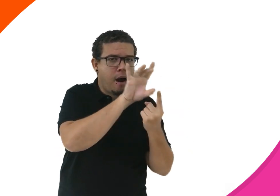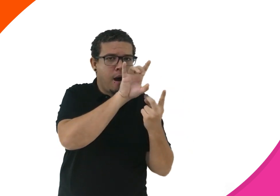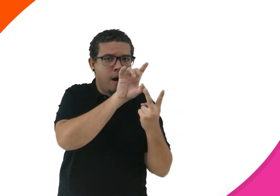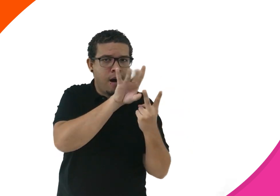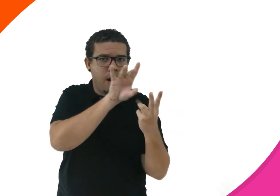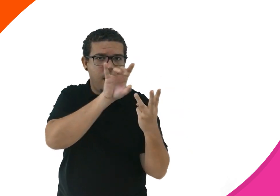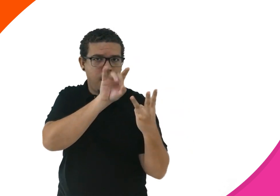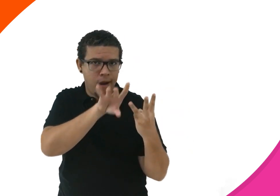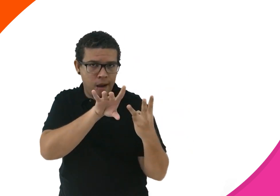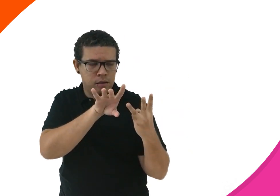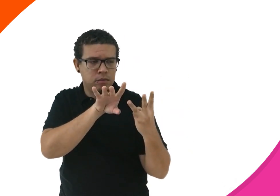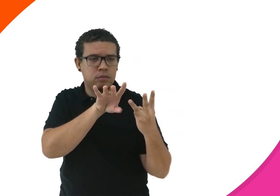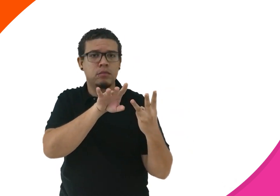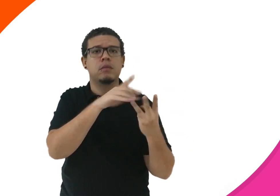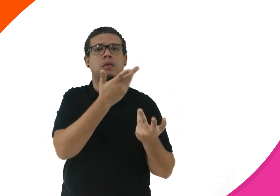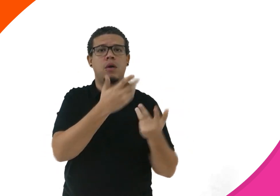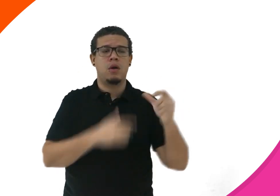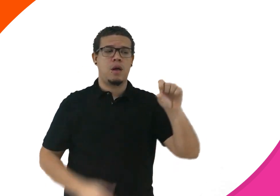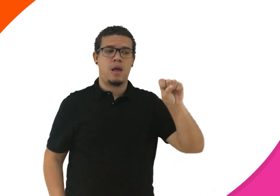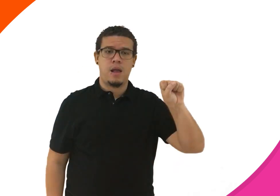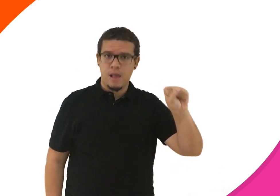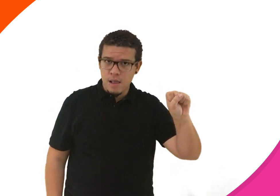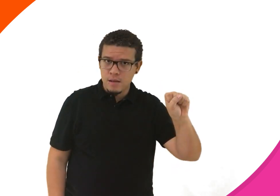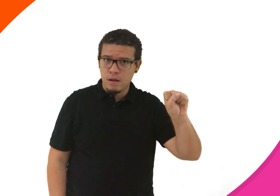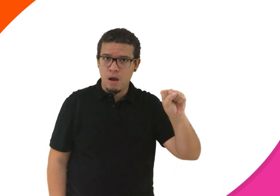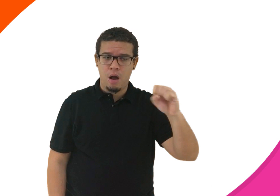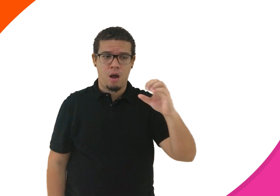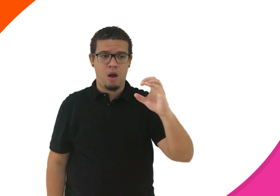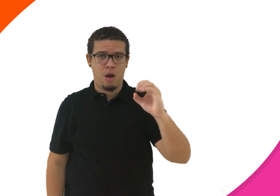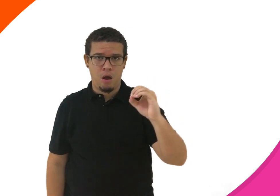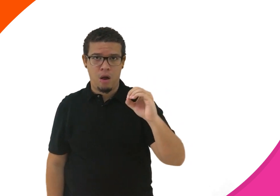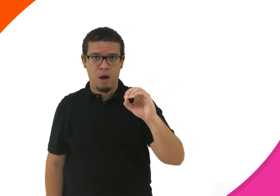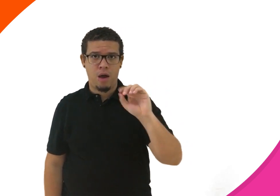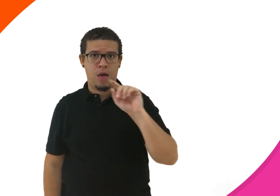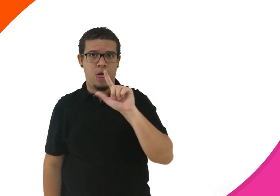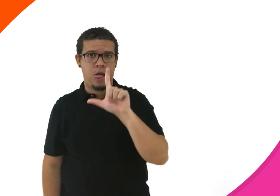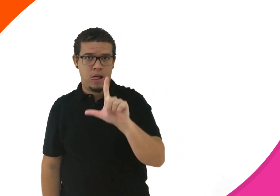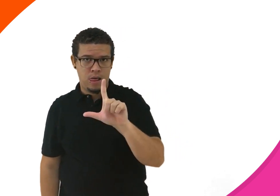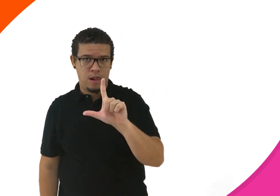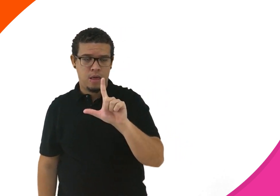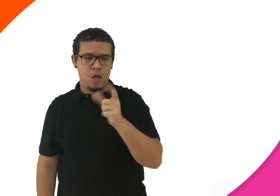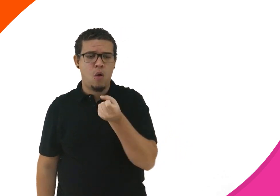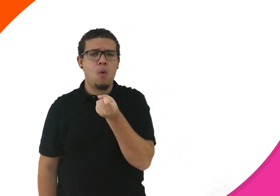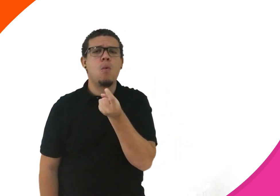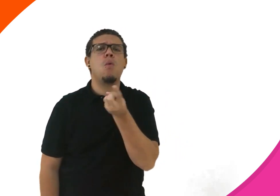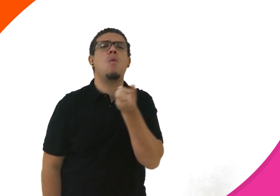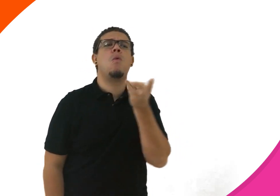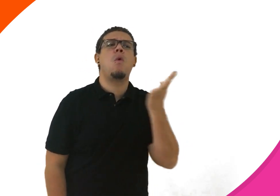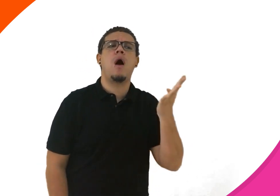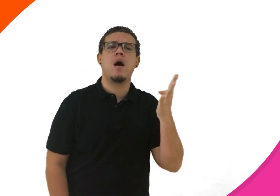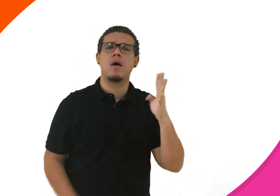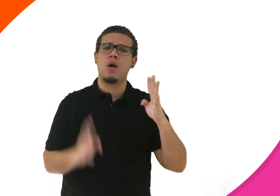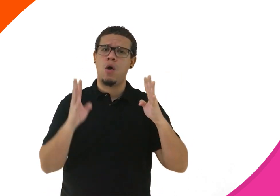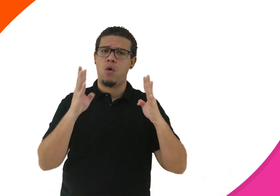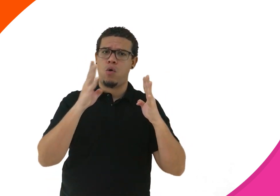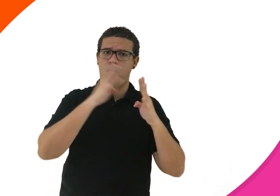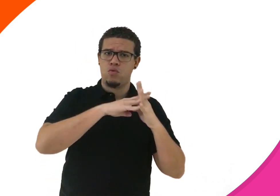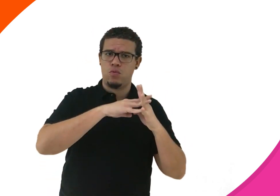Então, a fonética vai olhar cada letra. S, O, L.